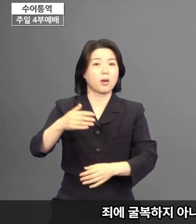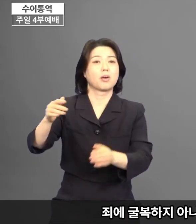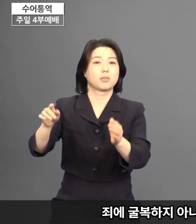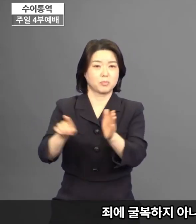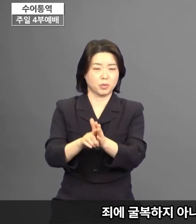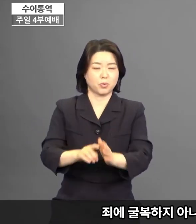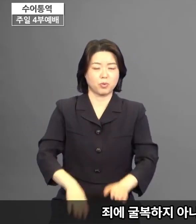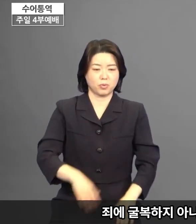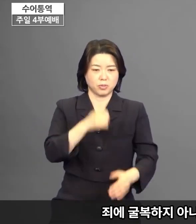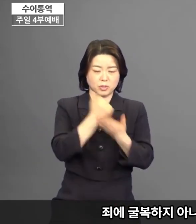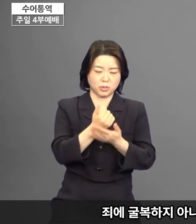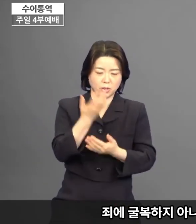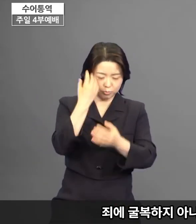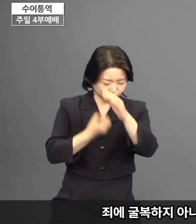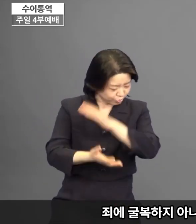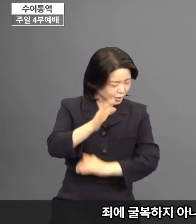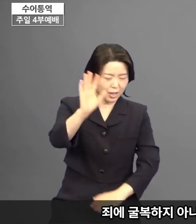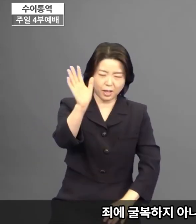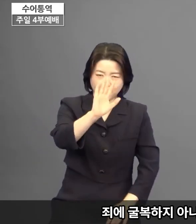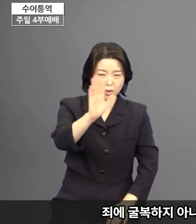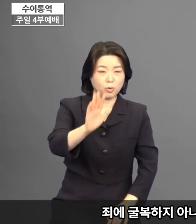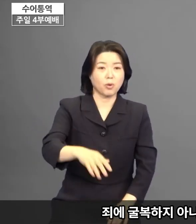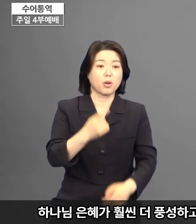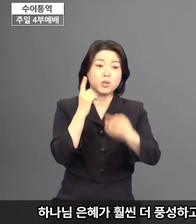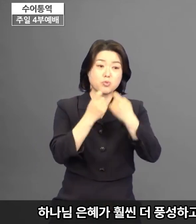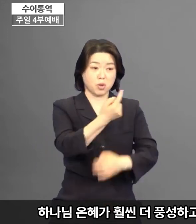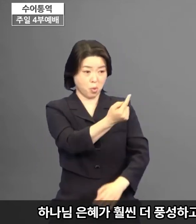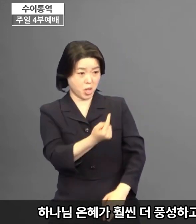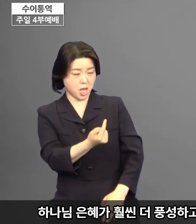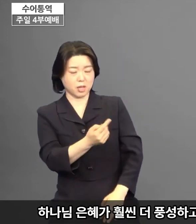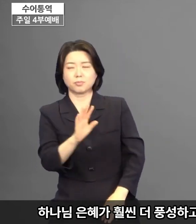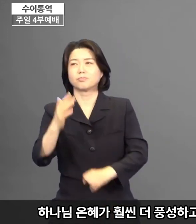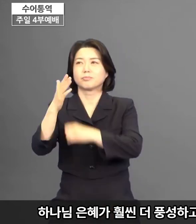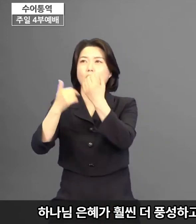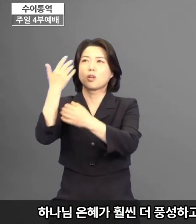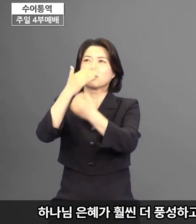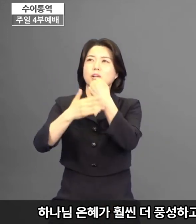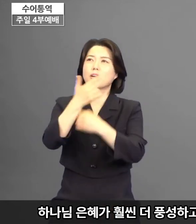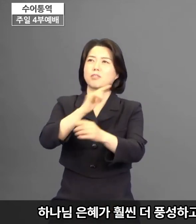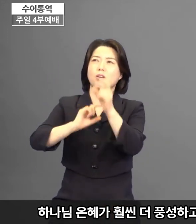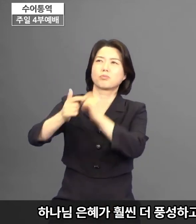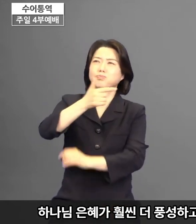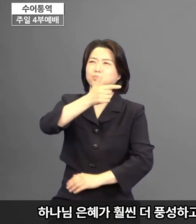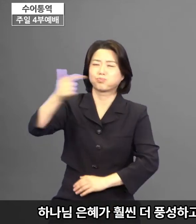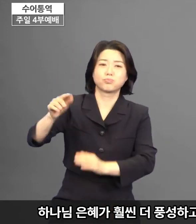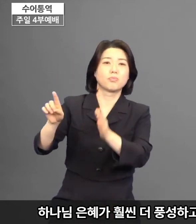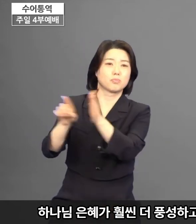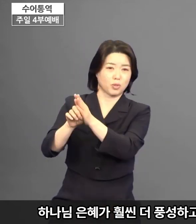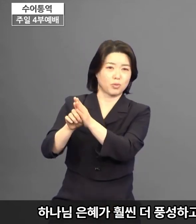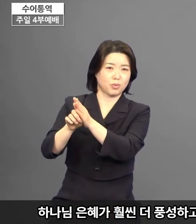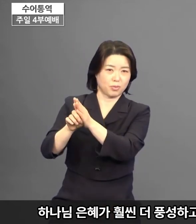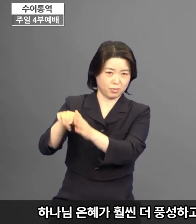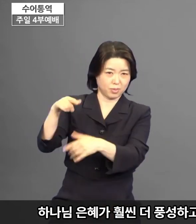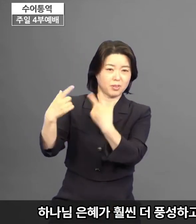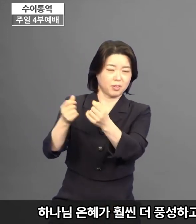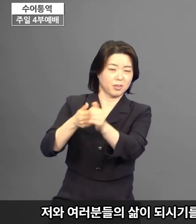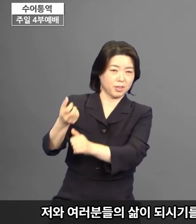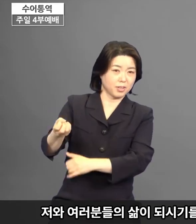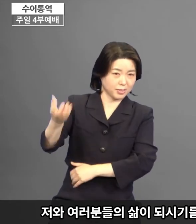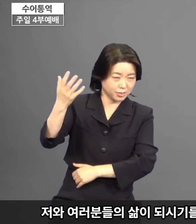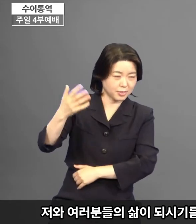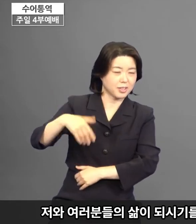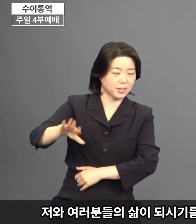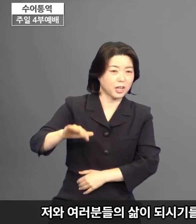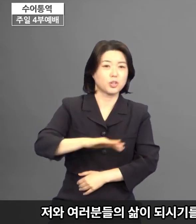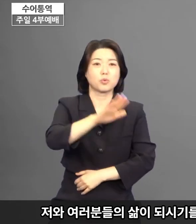죄에 굴복하지 아니하고 그 유혹이 다가와도 하나님 은혜가 훨씬 더 풍성하고 크심을 믿으며 그렇게 승리해 나가는